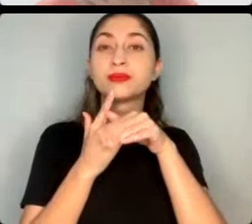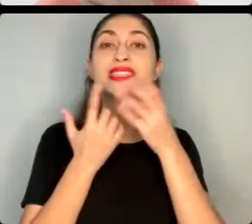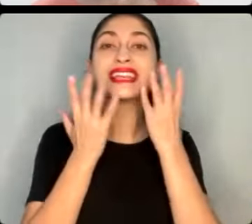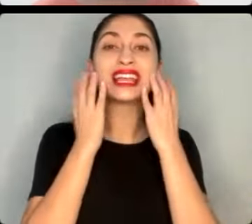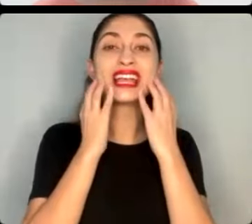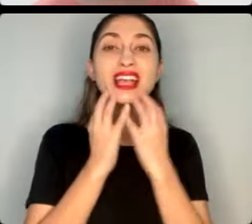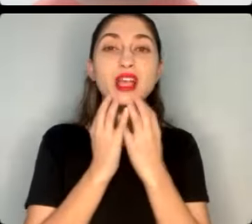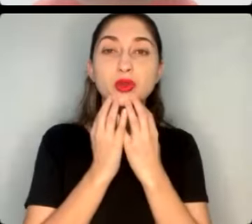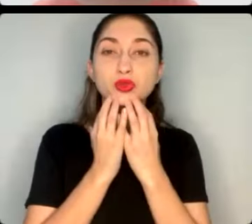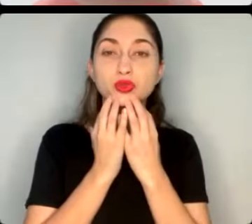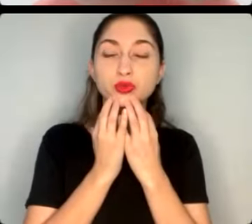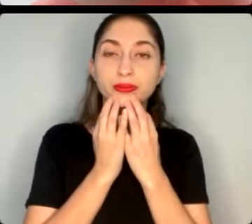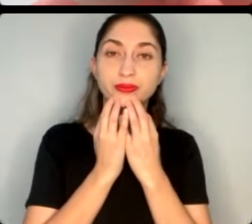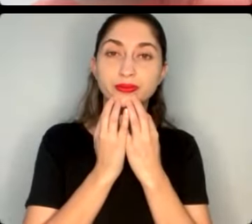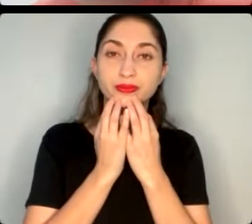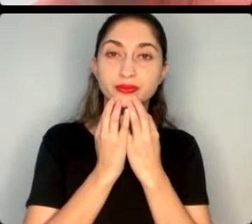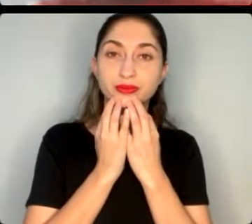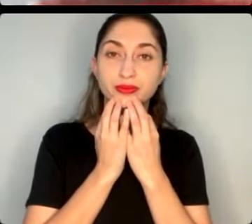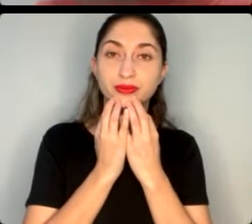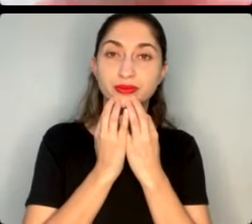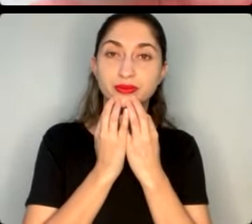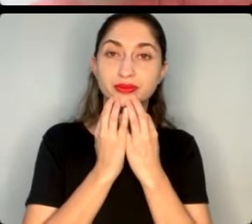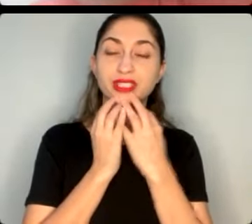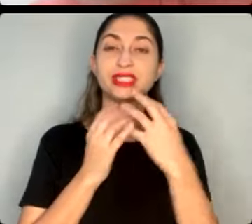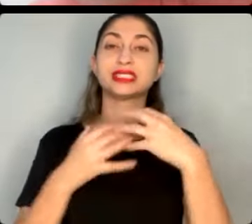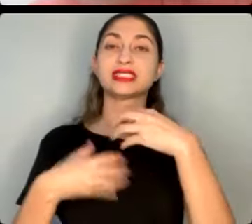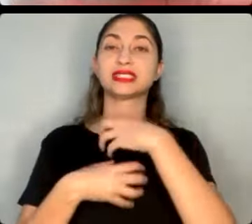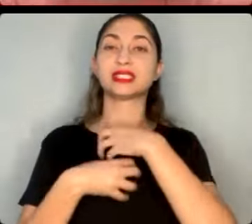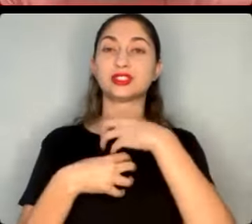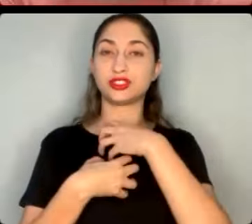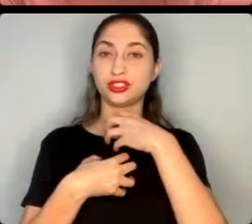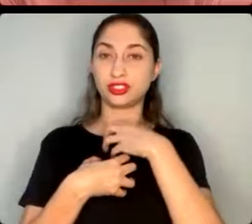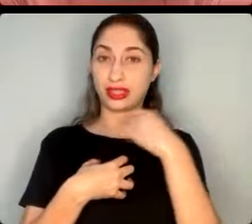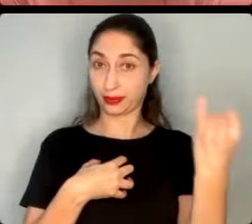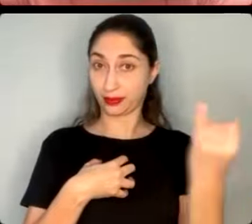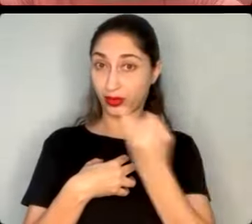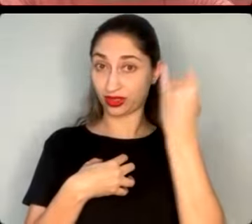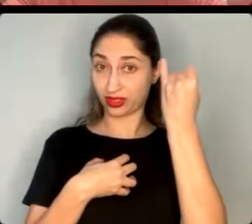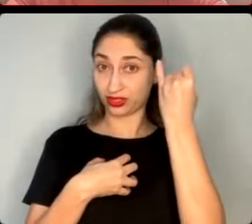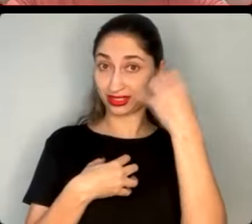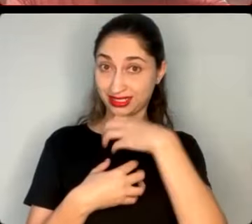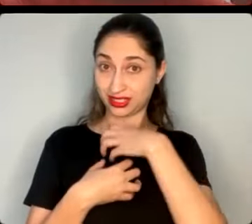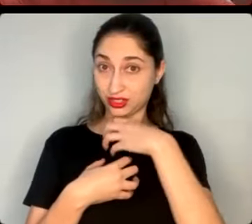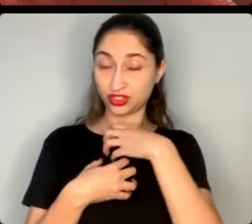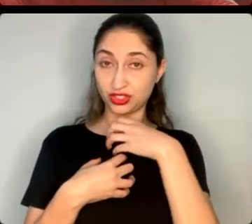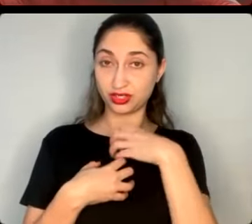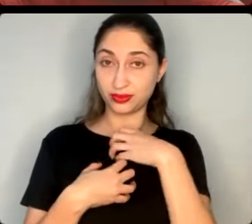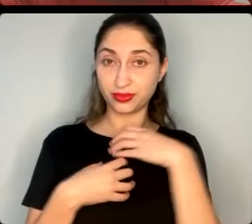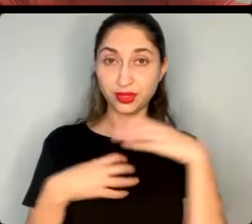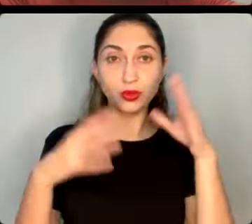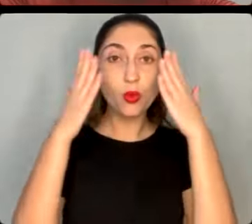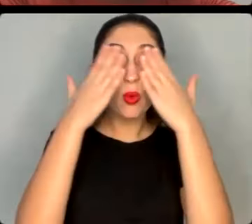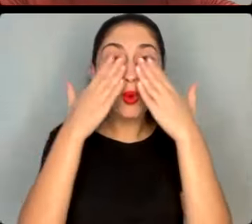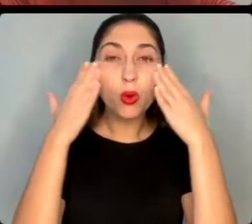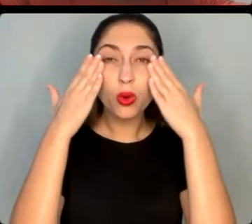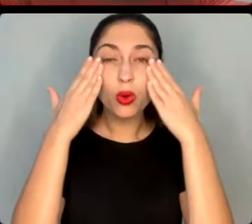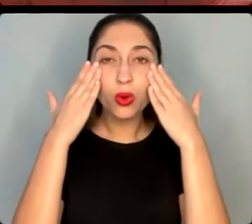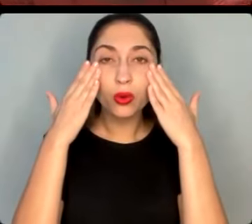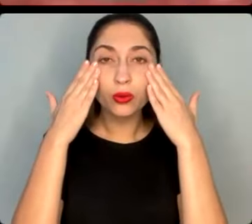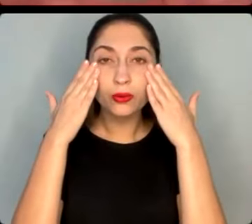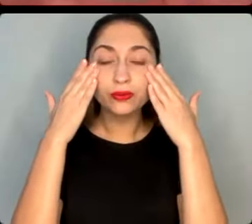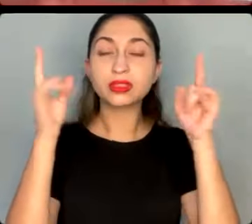queixo, e possa sentir no na cavidade dos olhos, indo